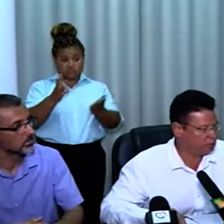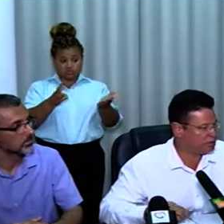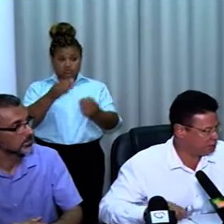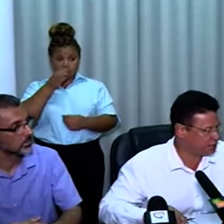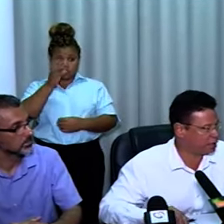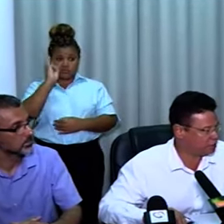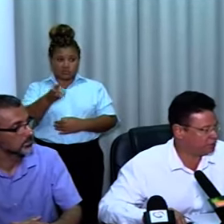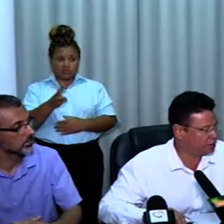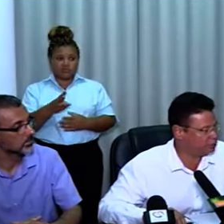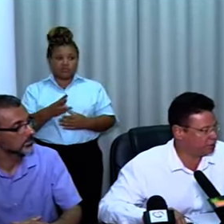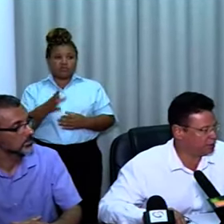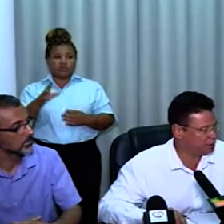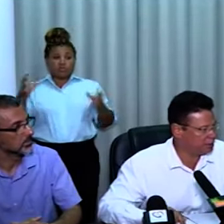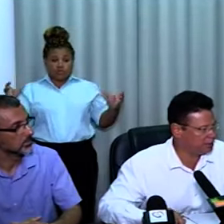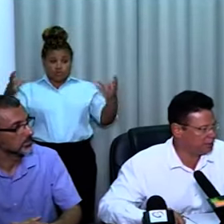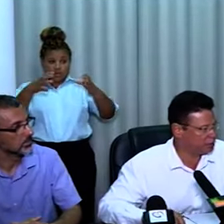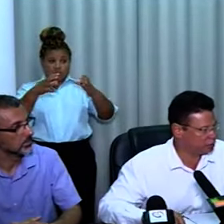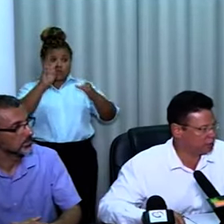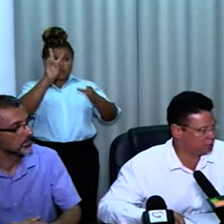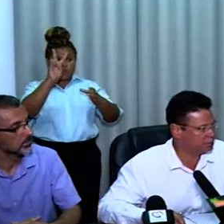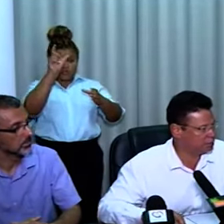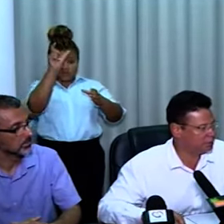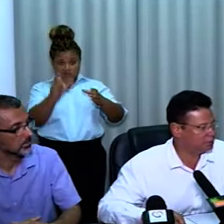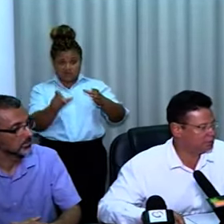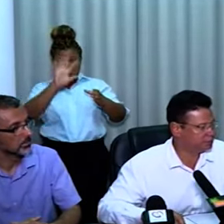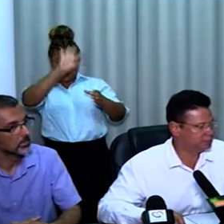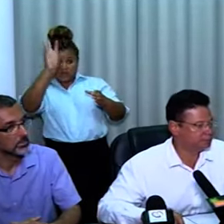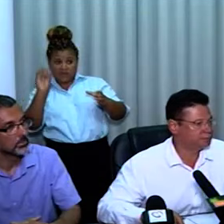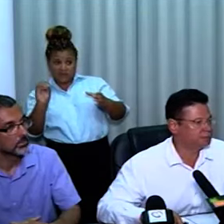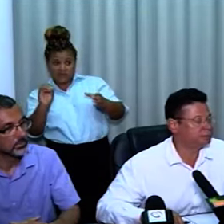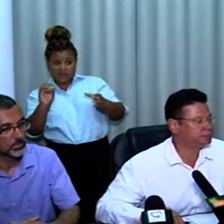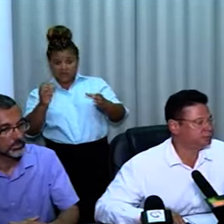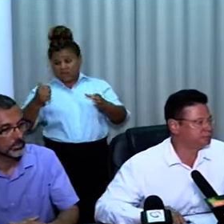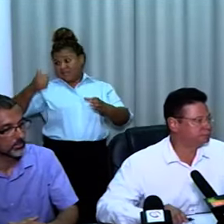il y a déjà commencé à faire ça l'ouvrage depuis hier soir.